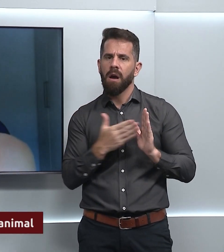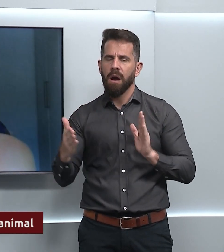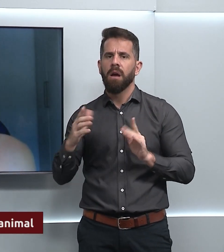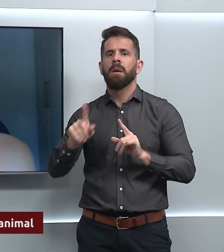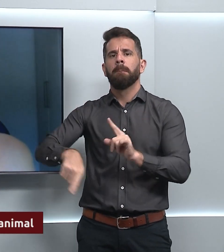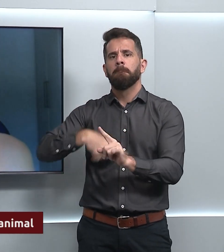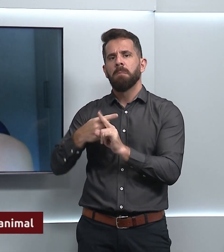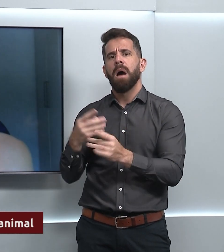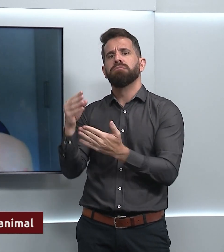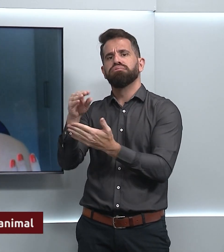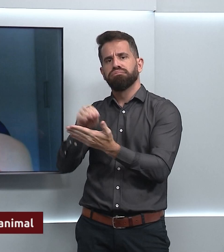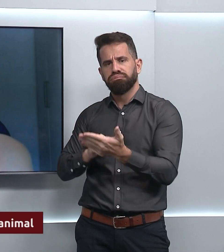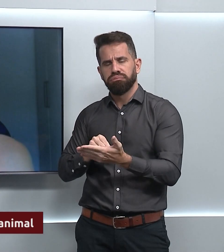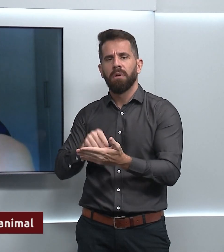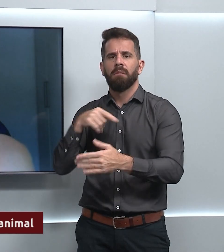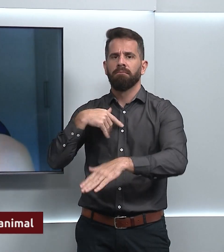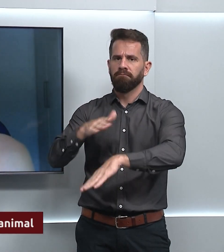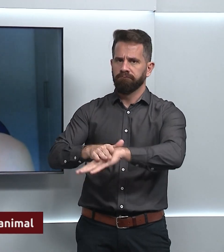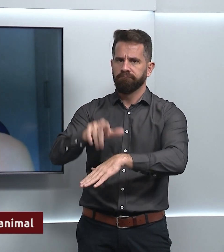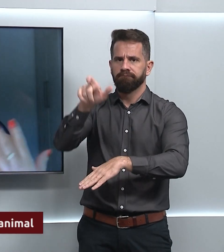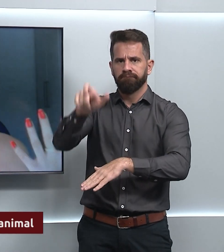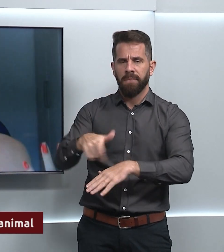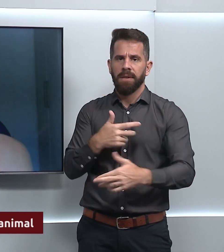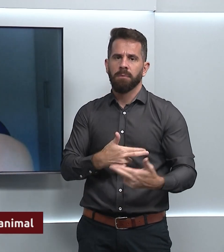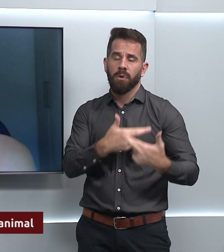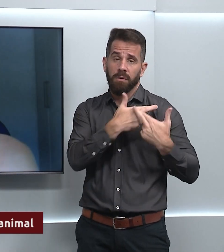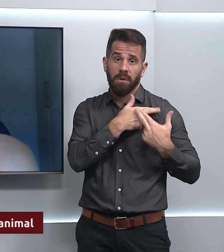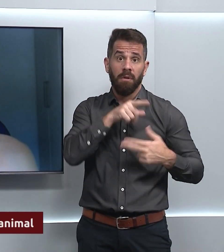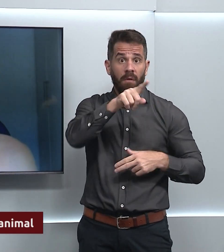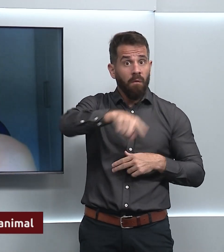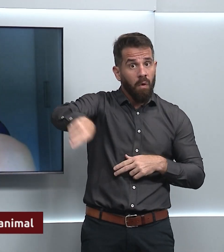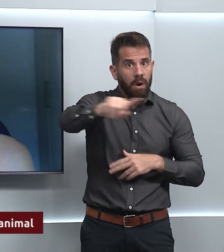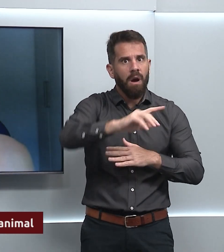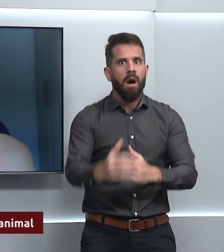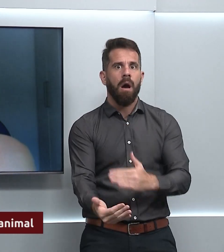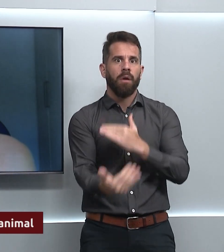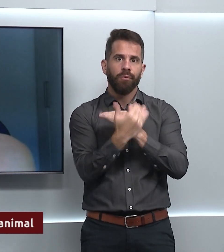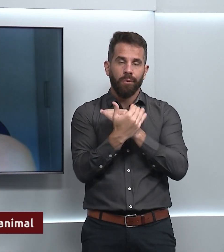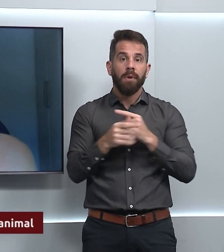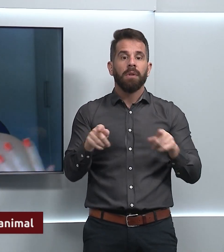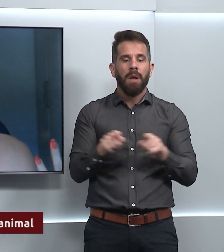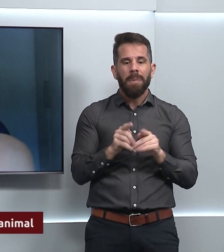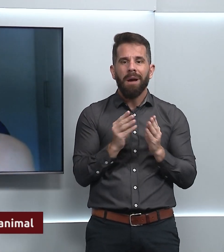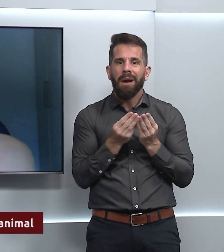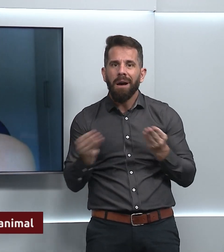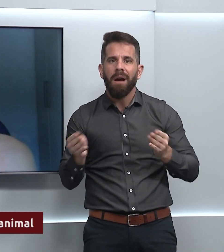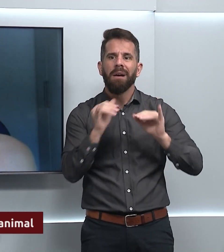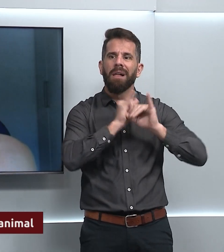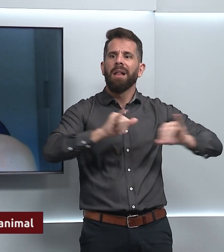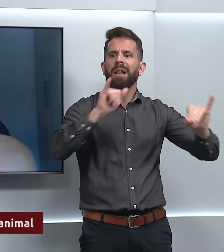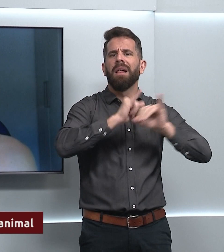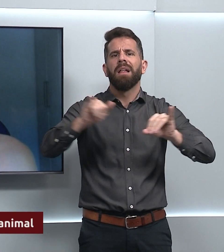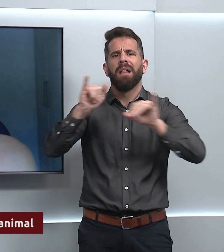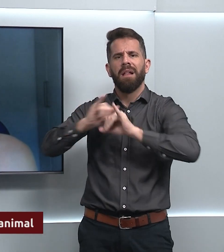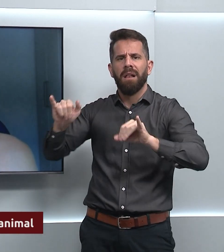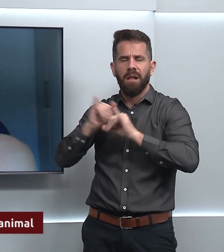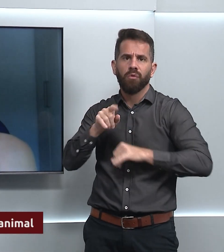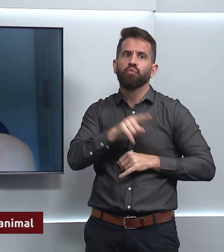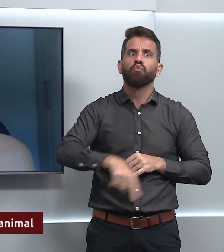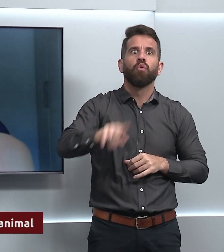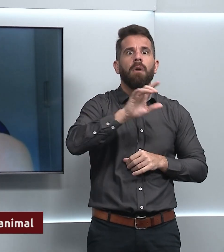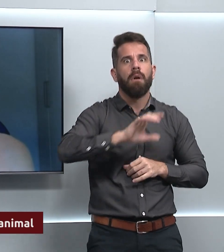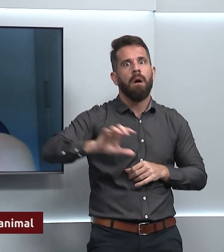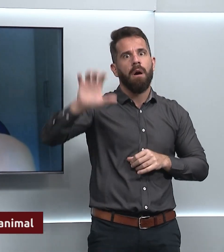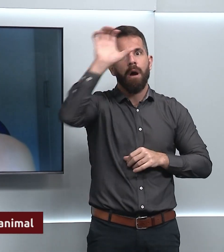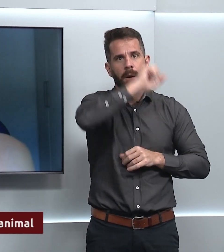nossa sociedade, ser fiscal da nossa lei, compartilhem nossos folders educativos e vamos levar informação para todo mundo. Tá né? certo, Porque